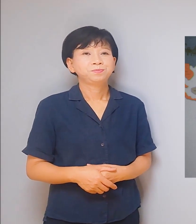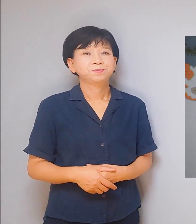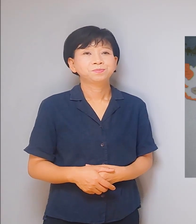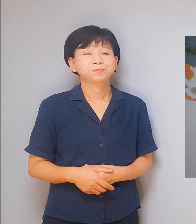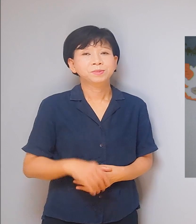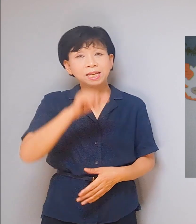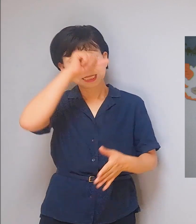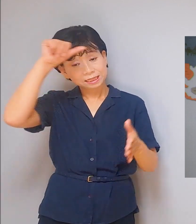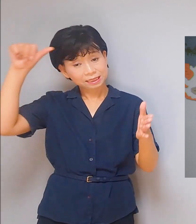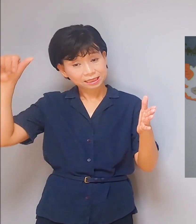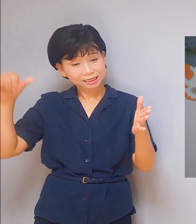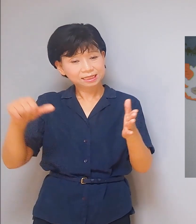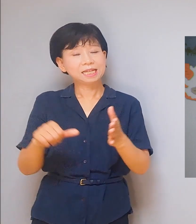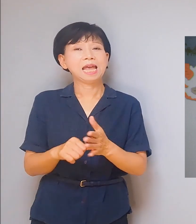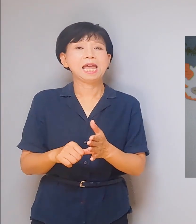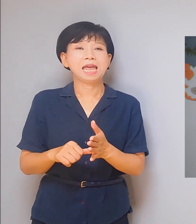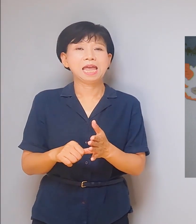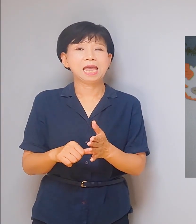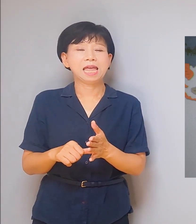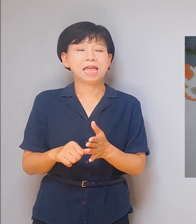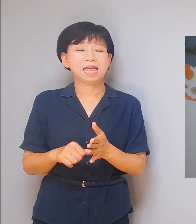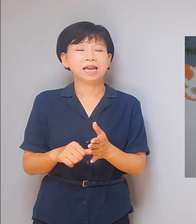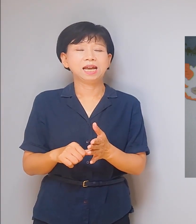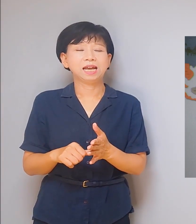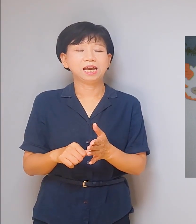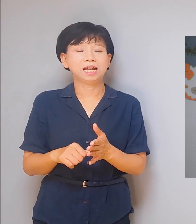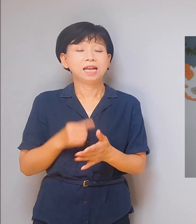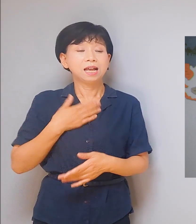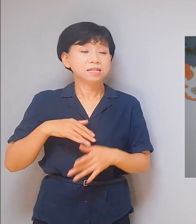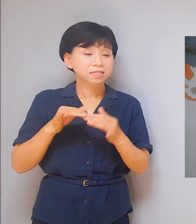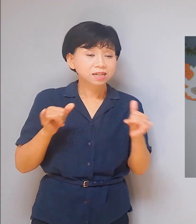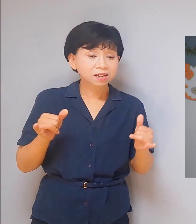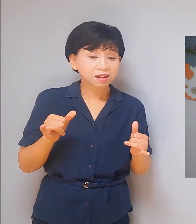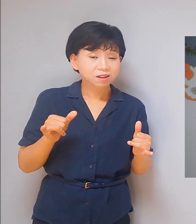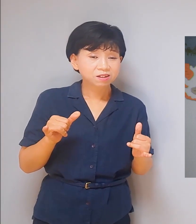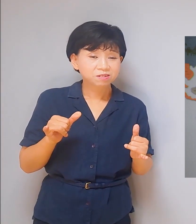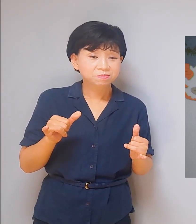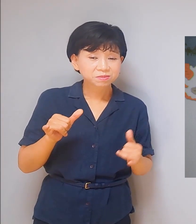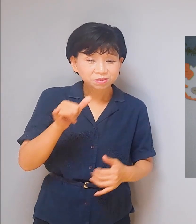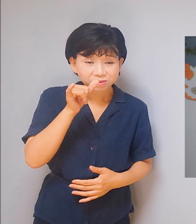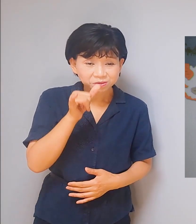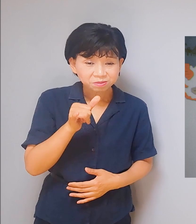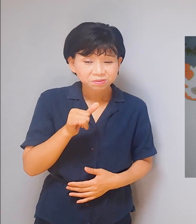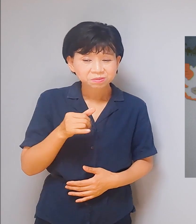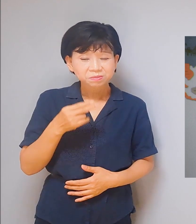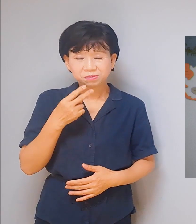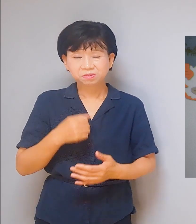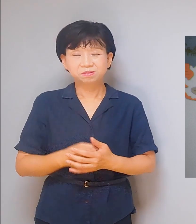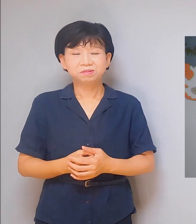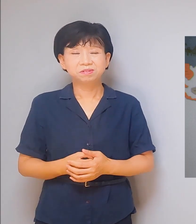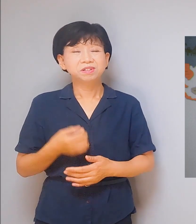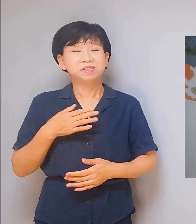우리의 인생을 누가 알며 우리의 인생을 누가 장담할 수 있겠습니까?